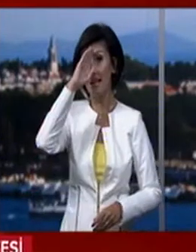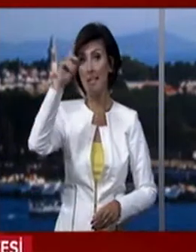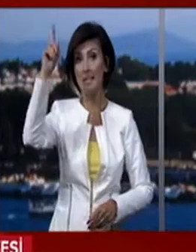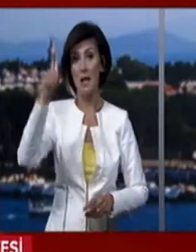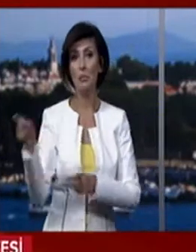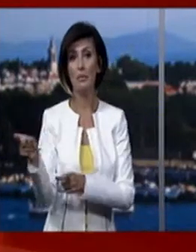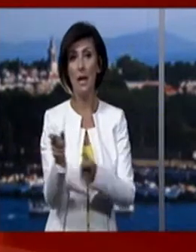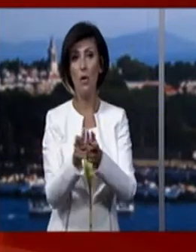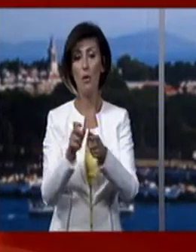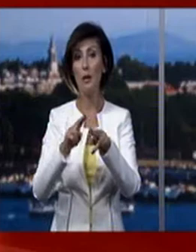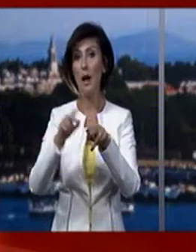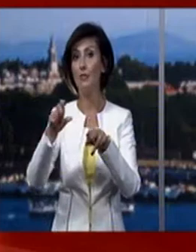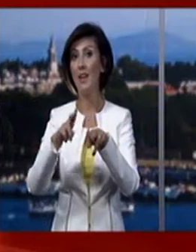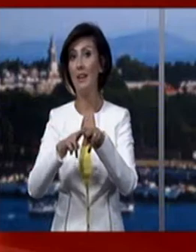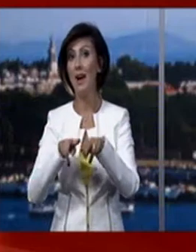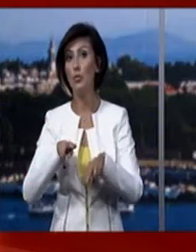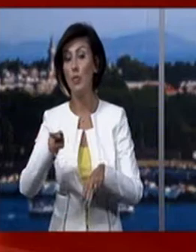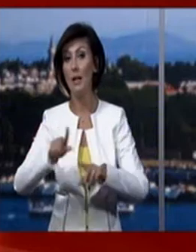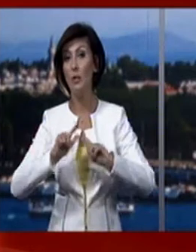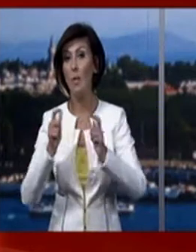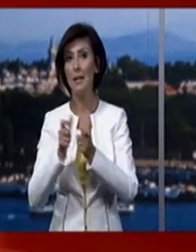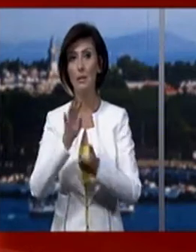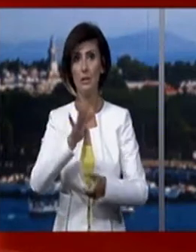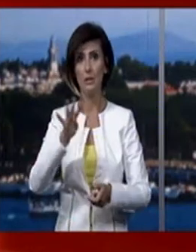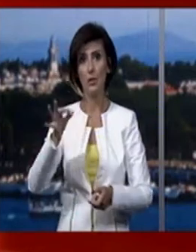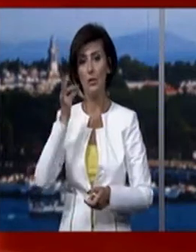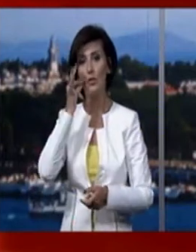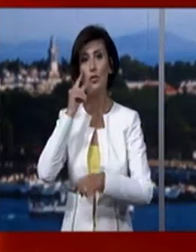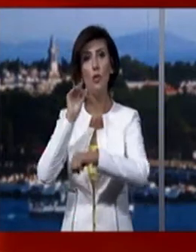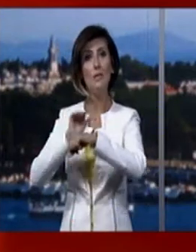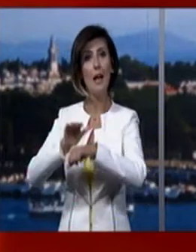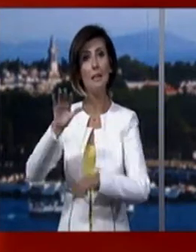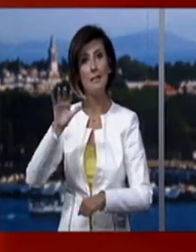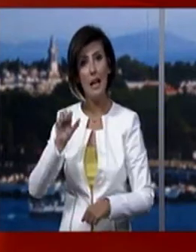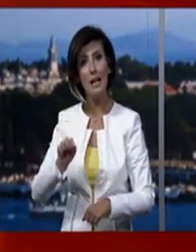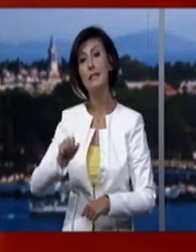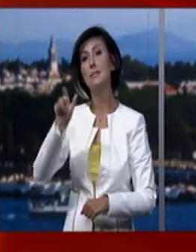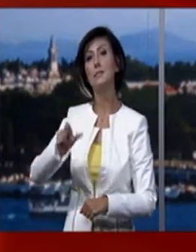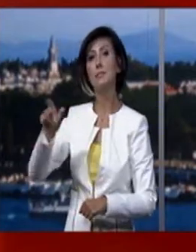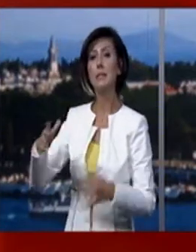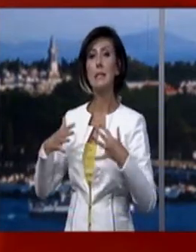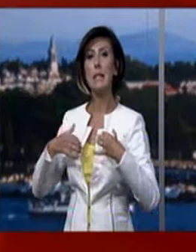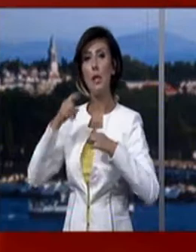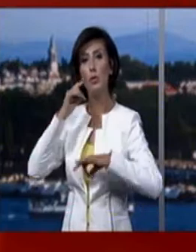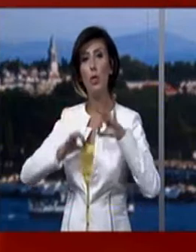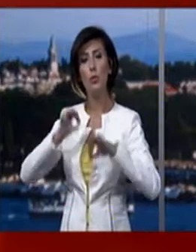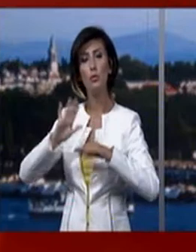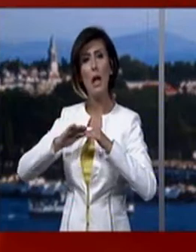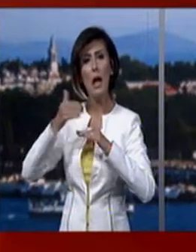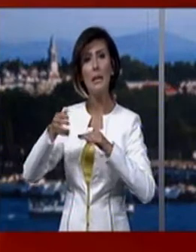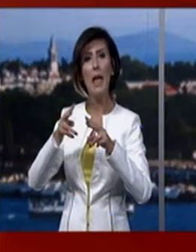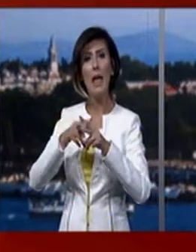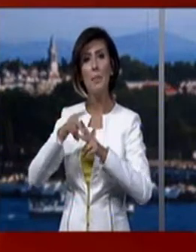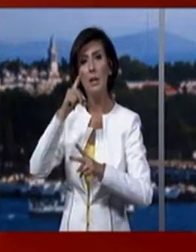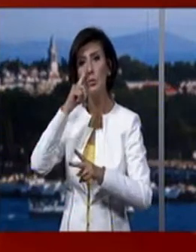İstanbul'da terör örgütü KCK'ya yönelik operasyonda 44 kişi gözaltına alındı. Zanlılar sağlık kontrolünün